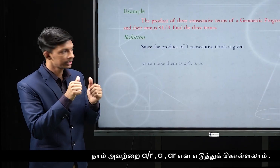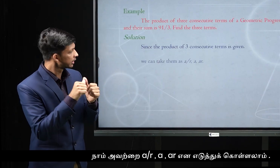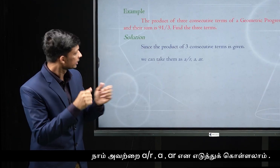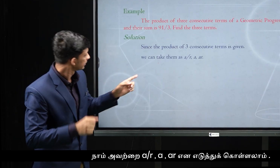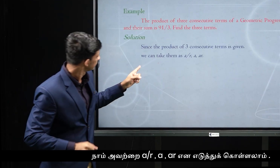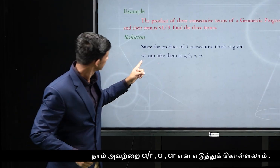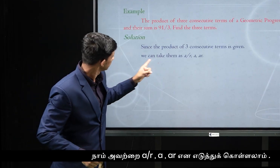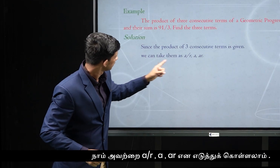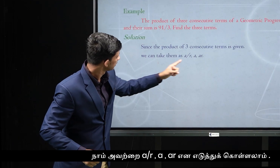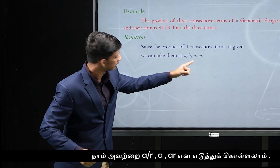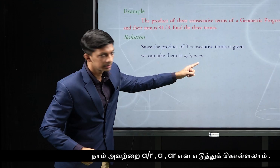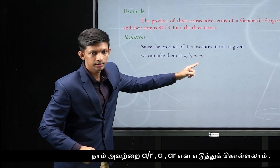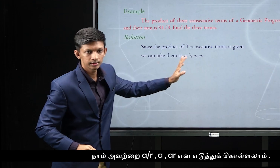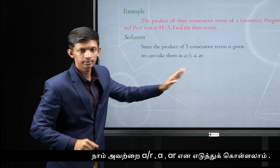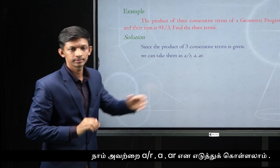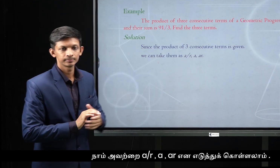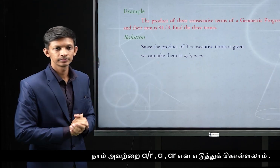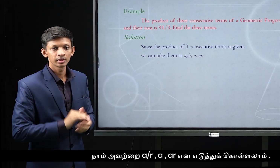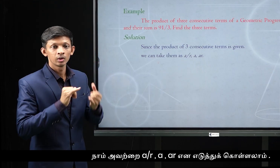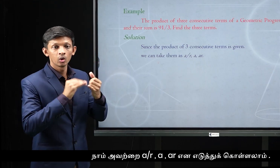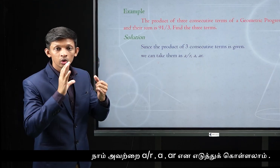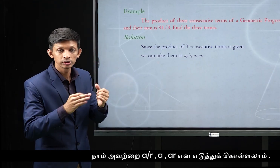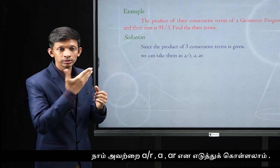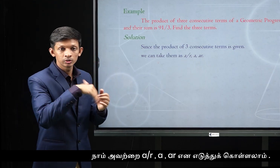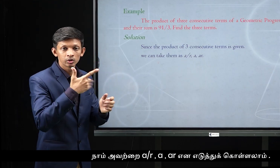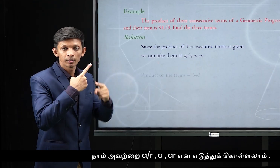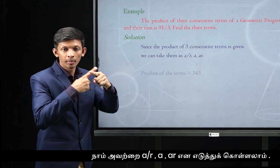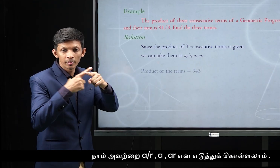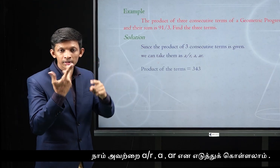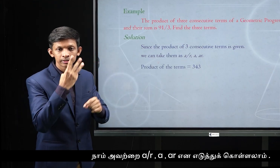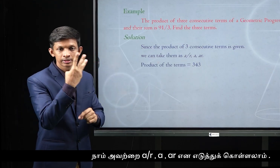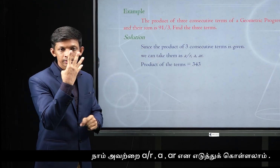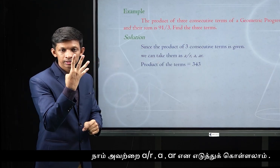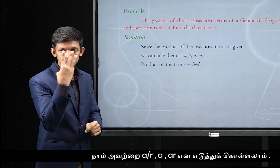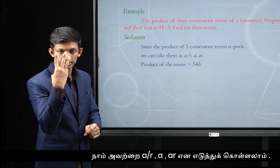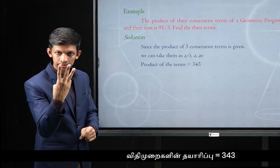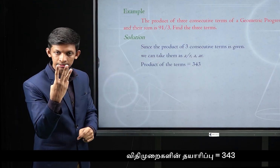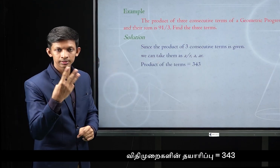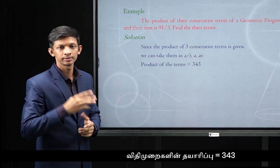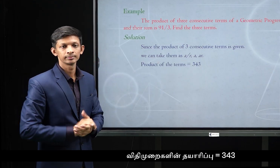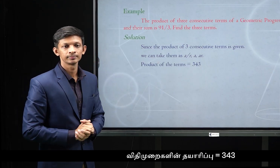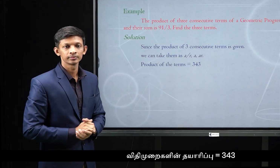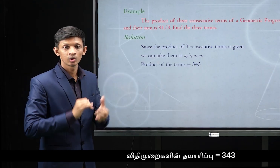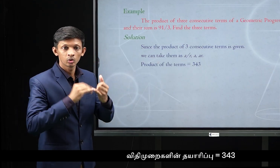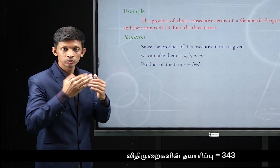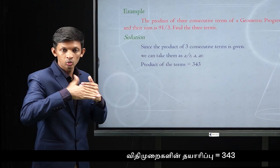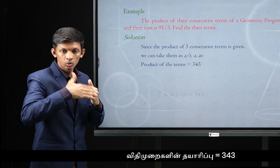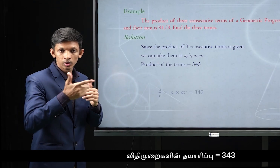நாம் அவற்றின் ஏ கீழ் 6 ஏஆர் என எடுத்துக்கொள்ளலாம். விதிமுறைகளின் தயாரிப்பு